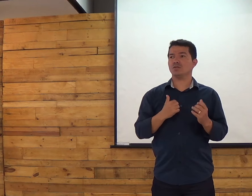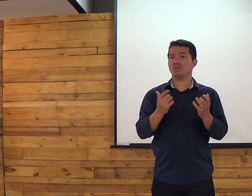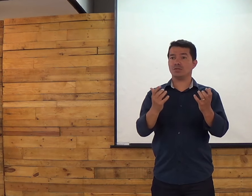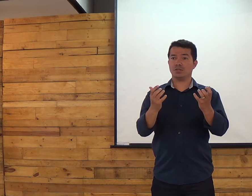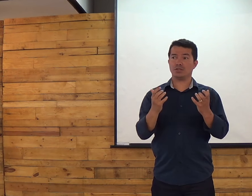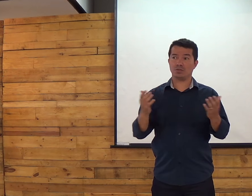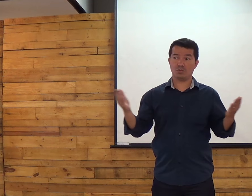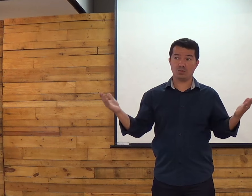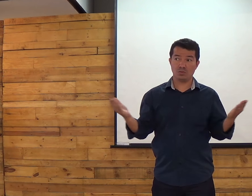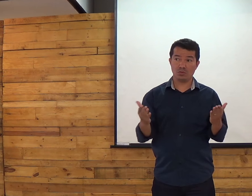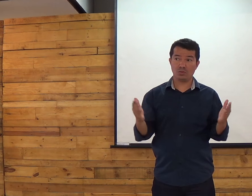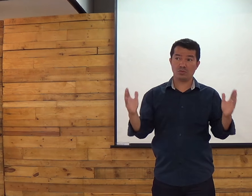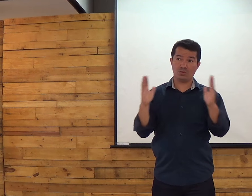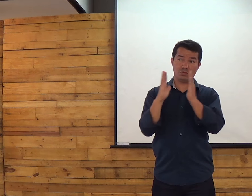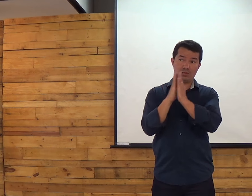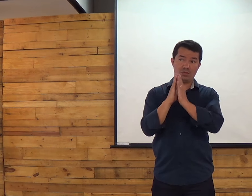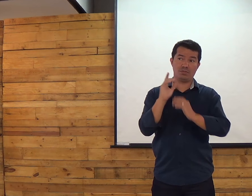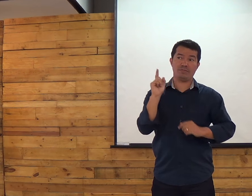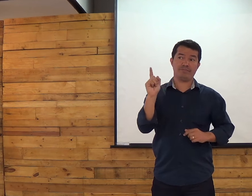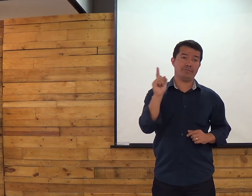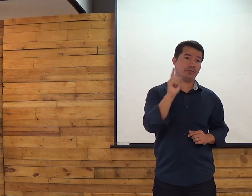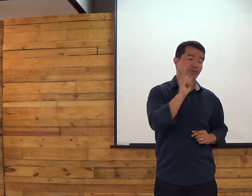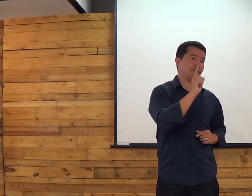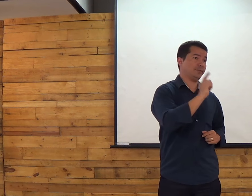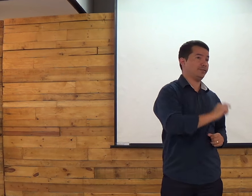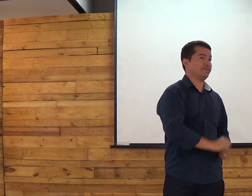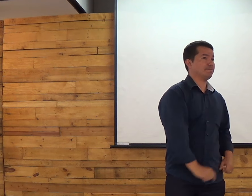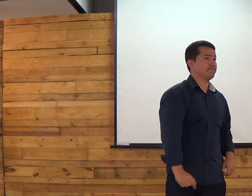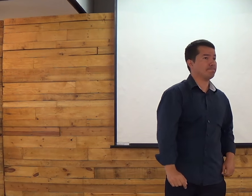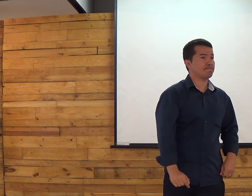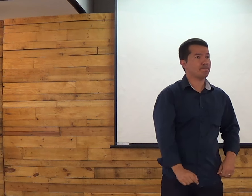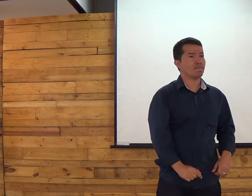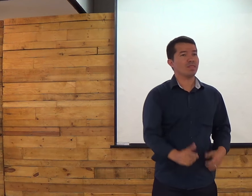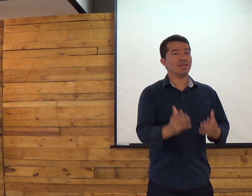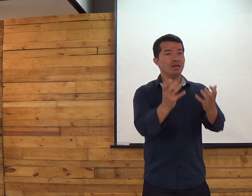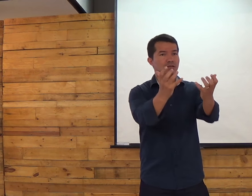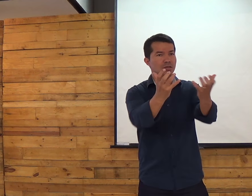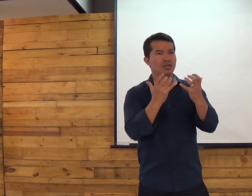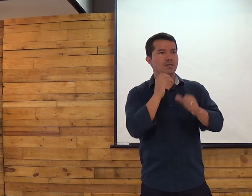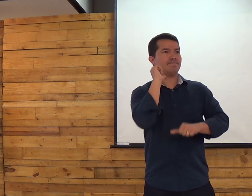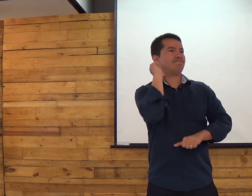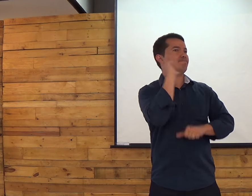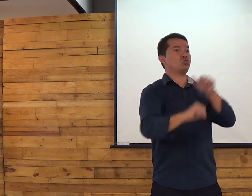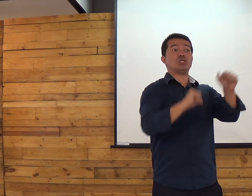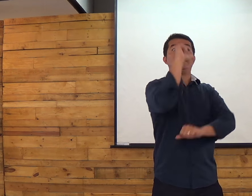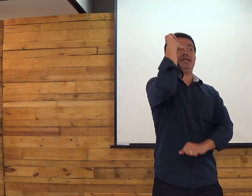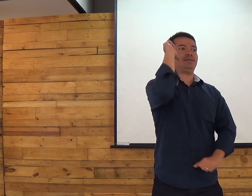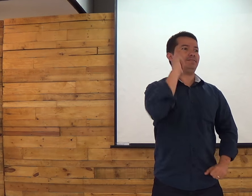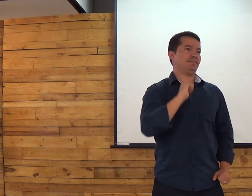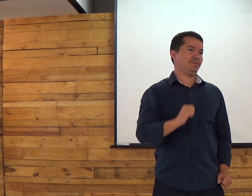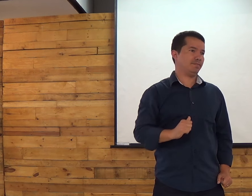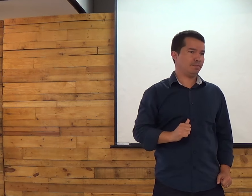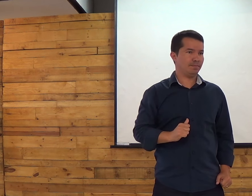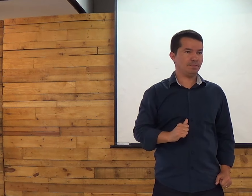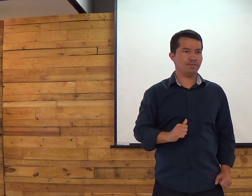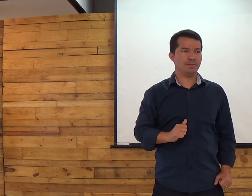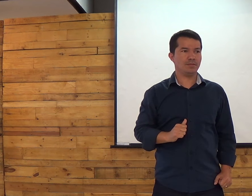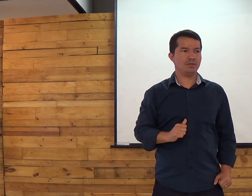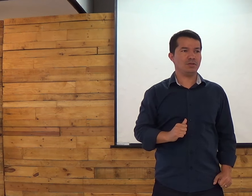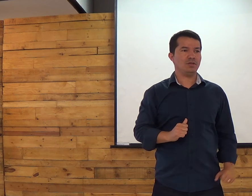Deus? Eu, neste momento, quero orar por você. Eu quero que você mude